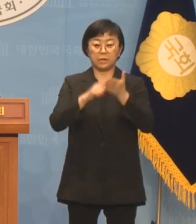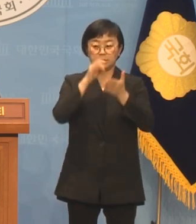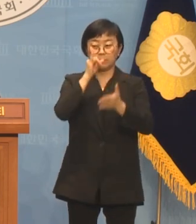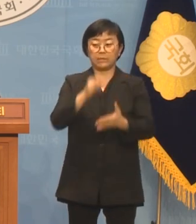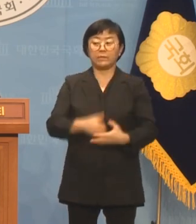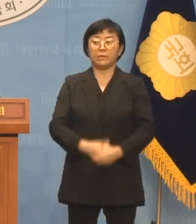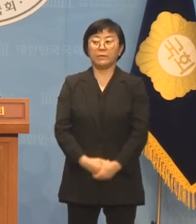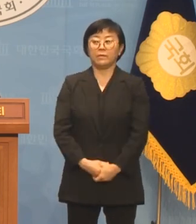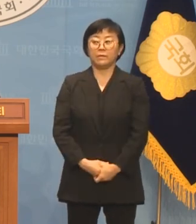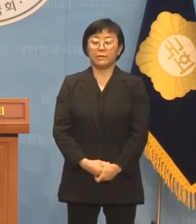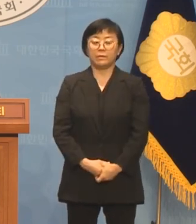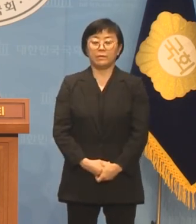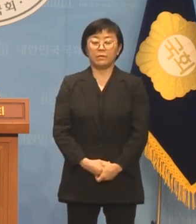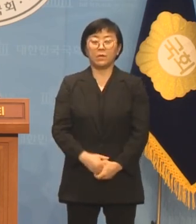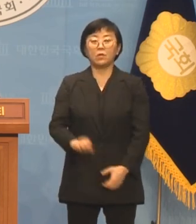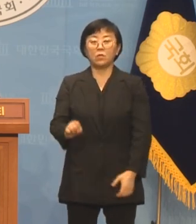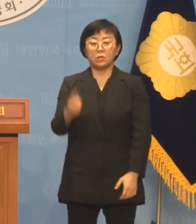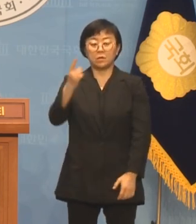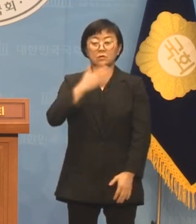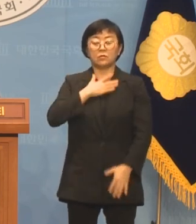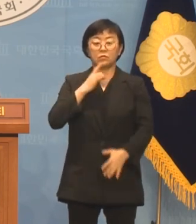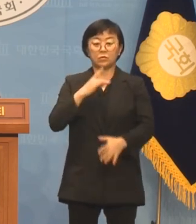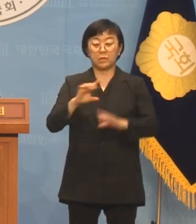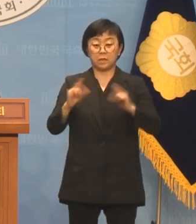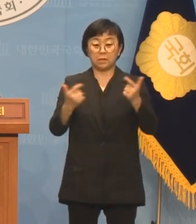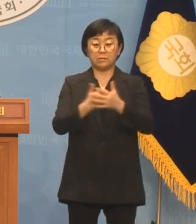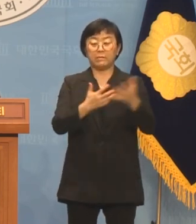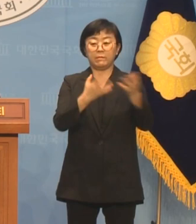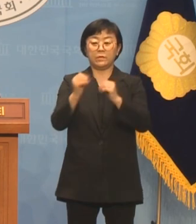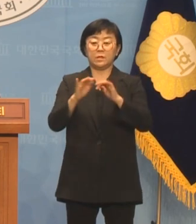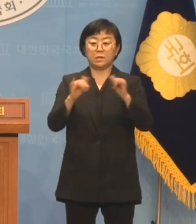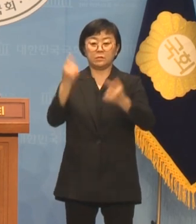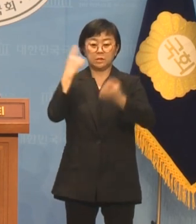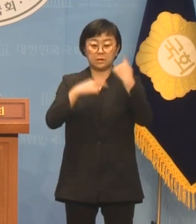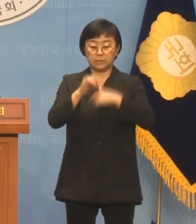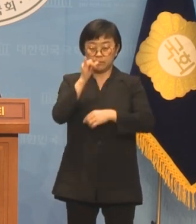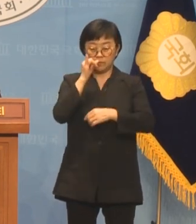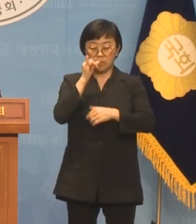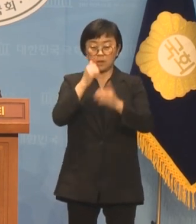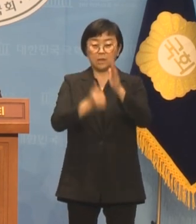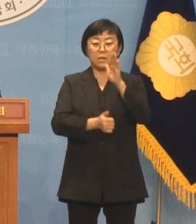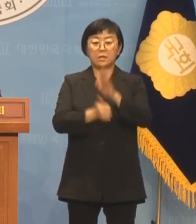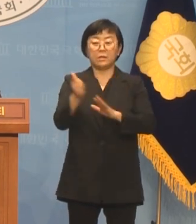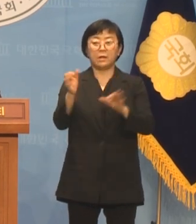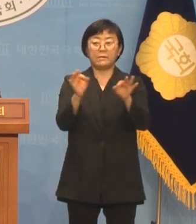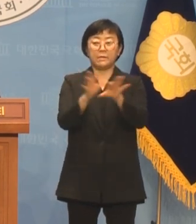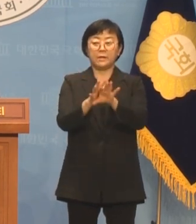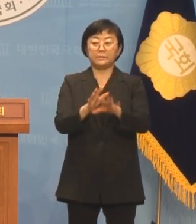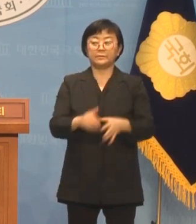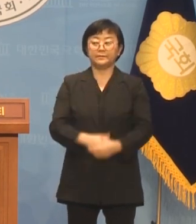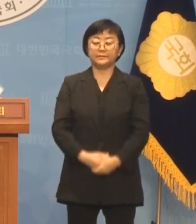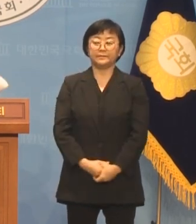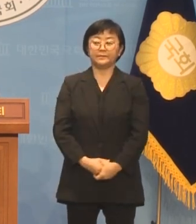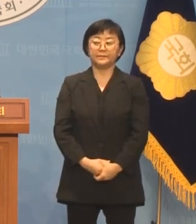있고 그로 인해 저뿐만 아니라 많은 사람들이 상처를 입고 희망을 잃어버렸습니다.